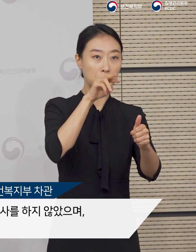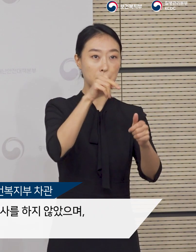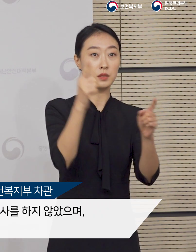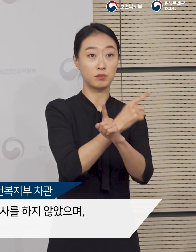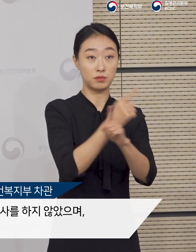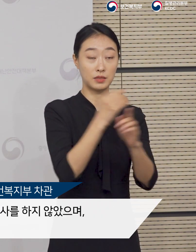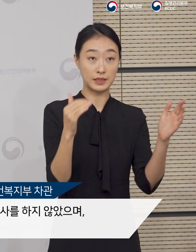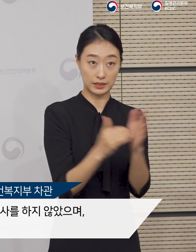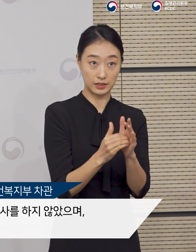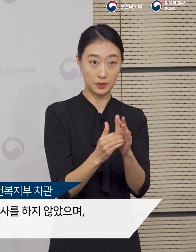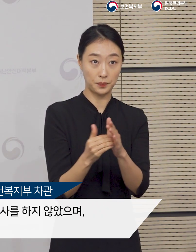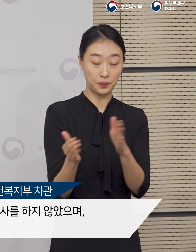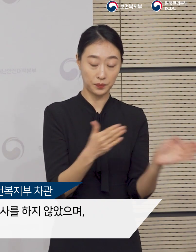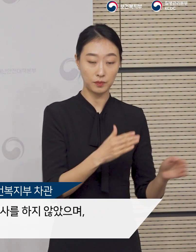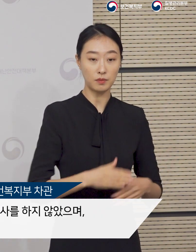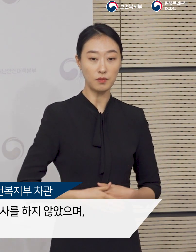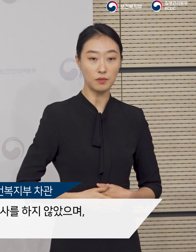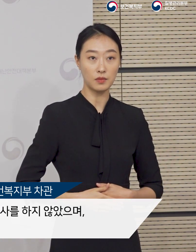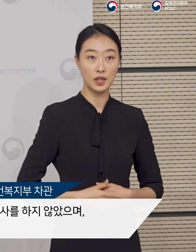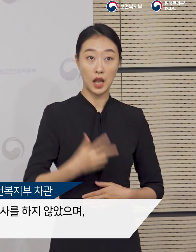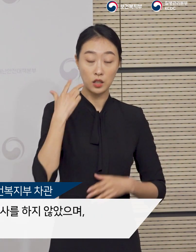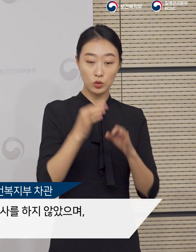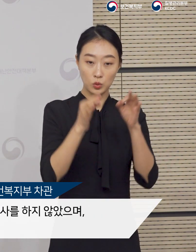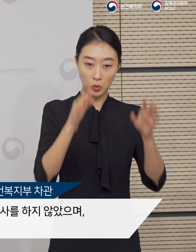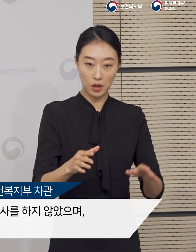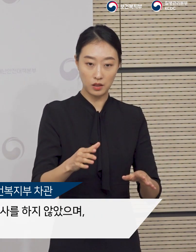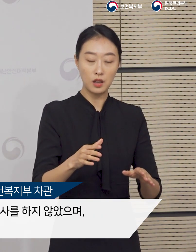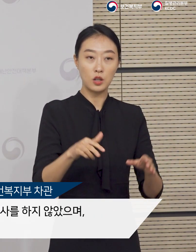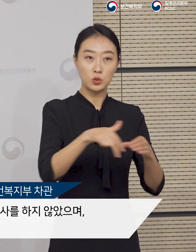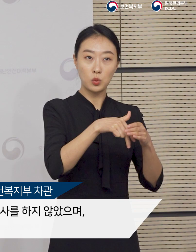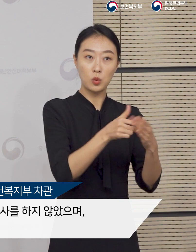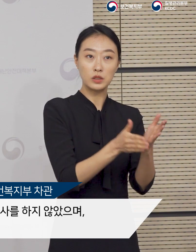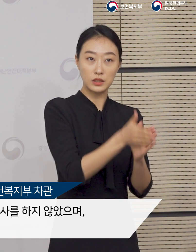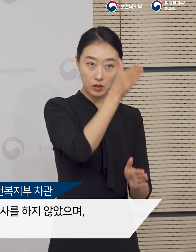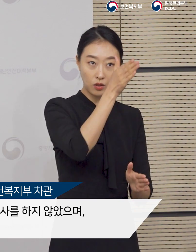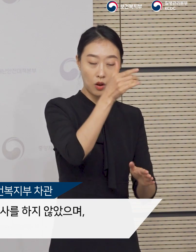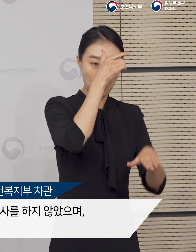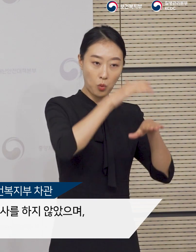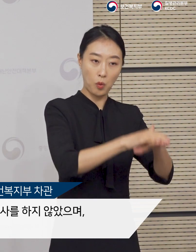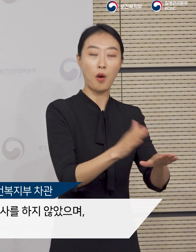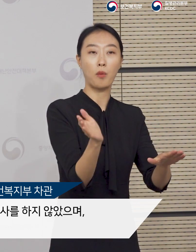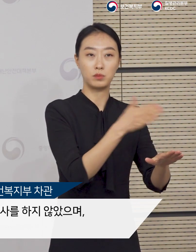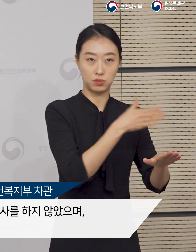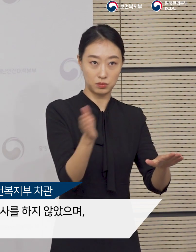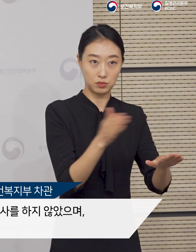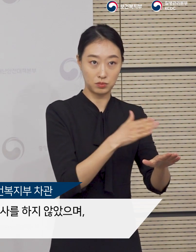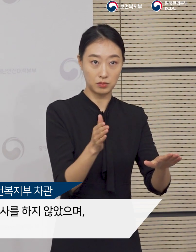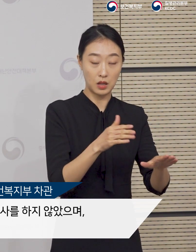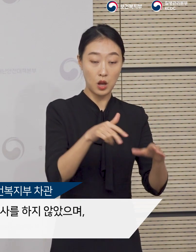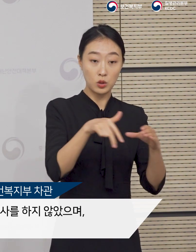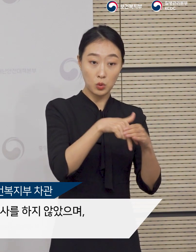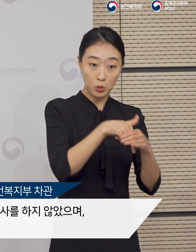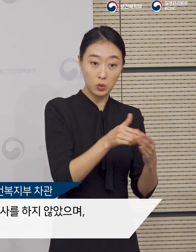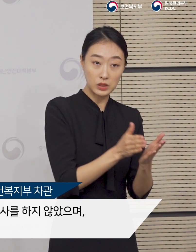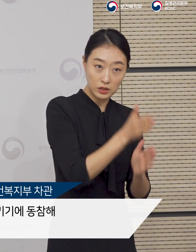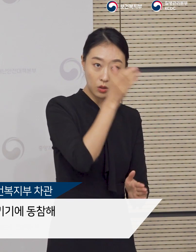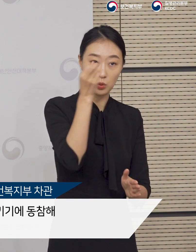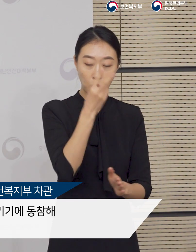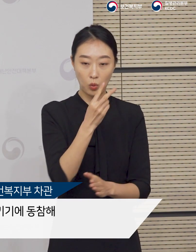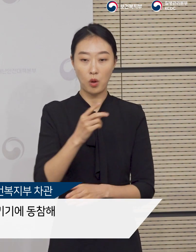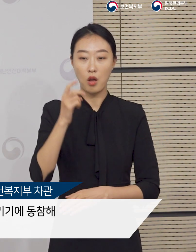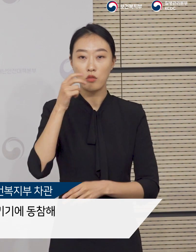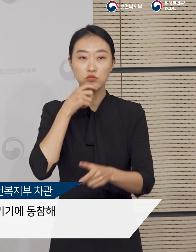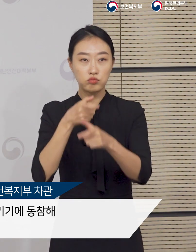동안 대다수의 종교시설이 주말 종교 행사를 하지 않았으며 종교시설과 유흥시설 등도